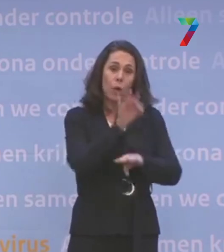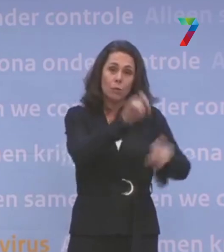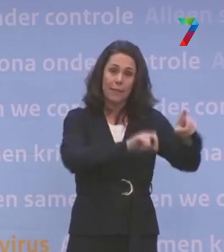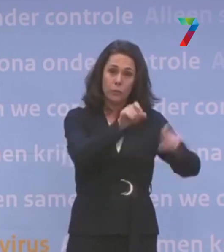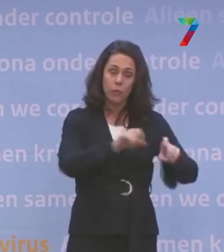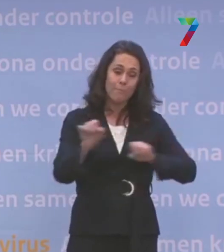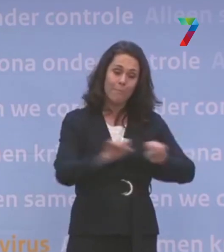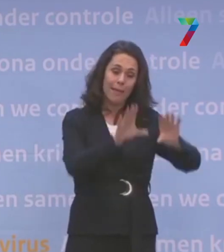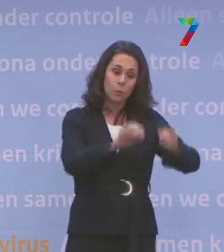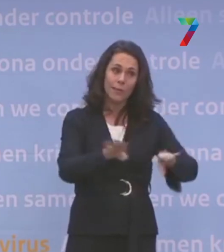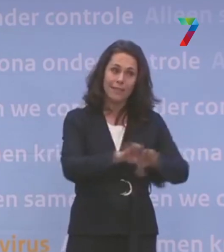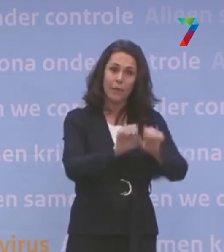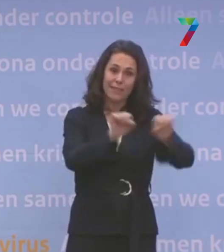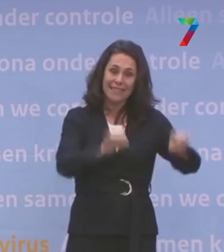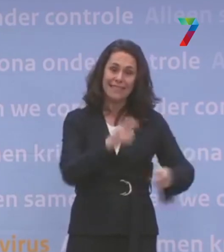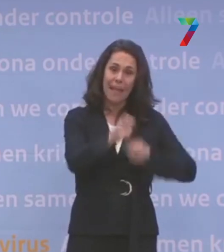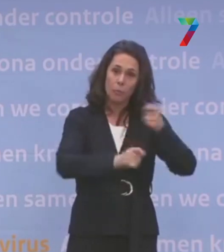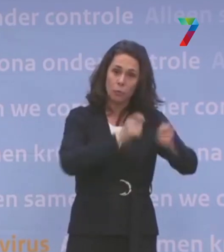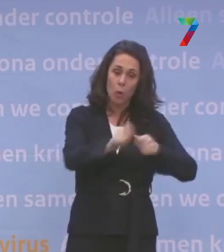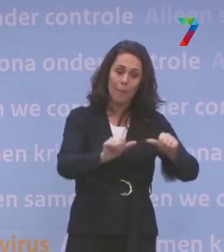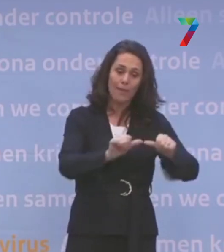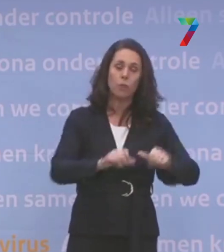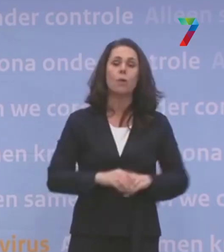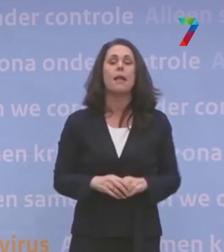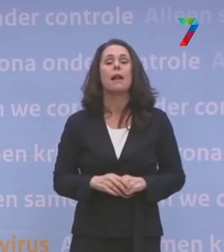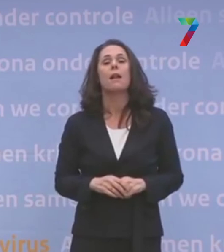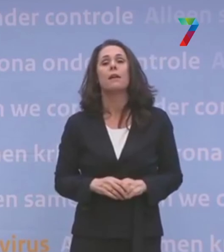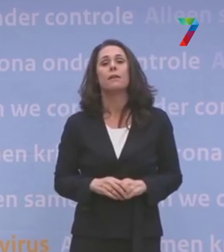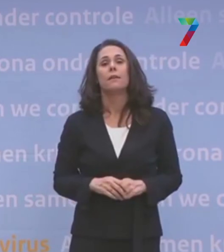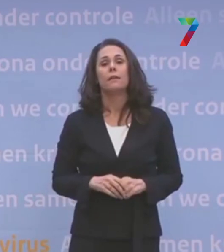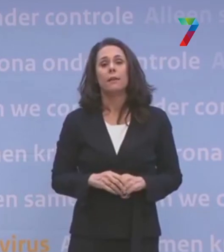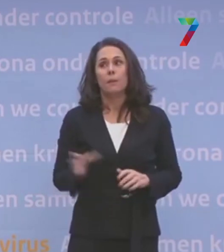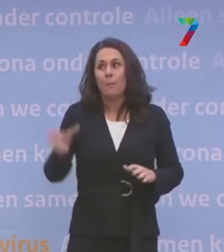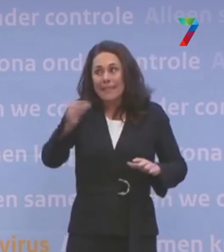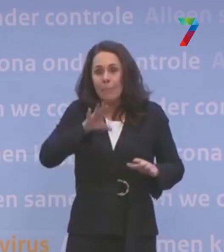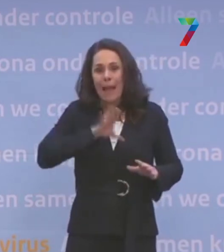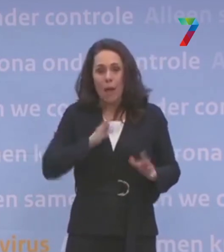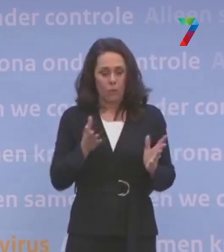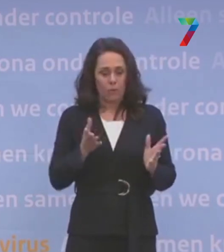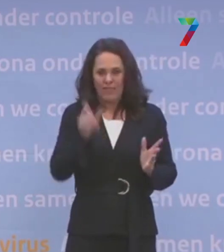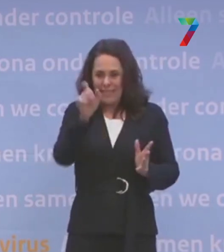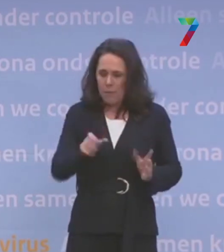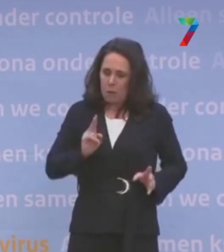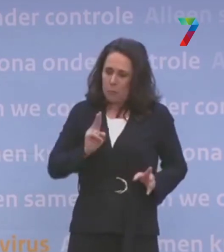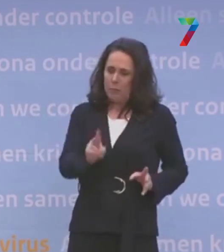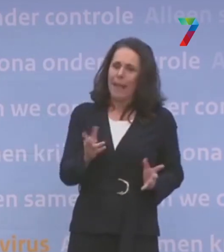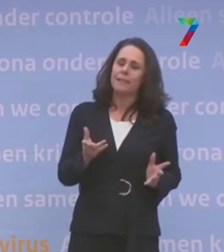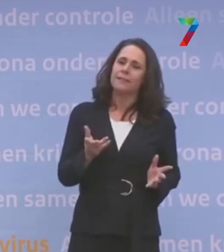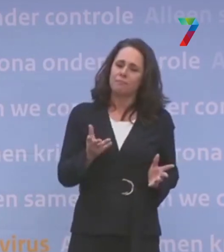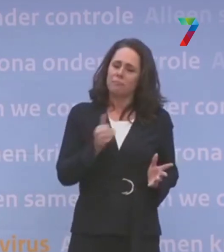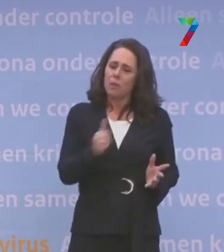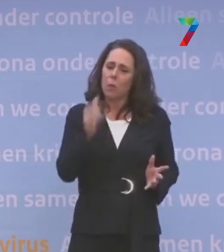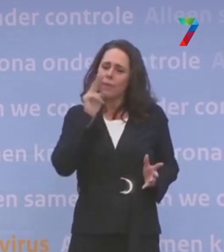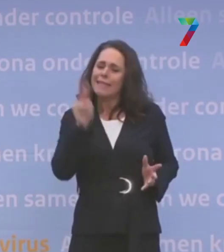hetzelfde systeem kunnen brengen als het zorgpersoneel. Maar daarnaast wil je ook echt, als iemand het krijgt, zo goed mogelijk inzicht